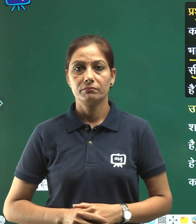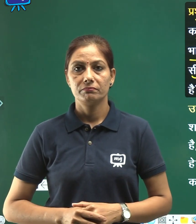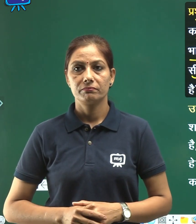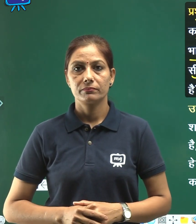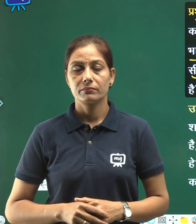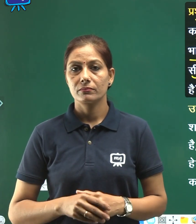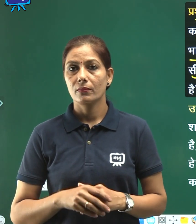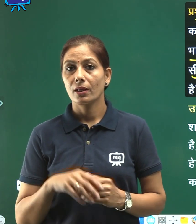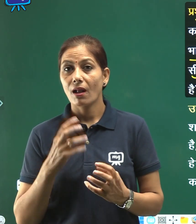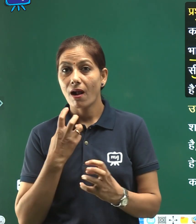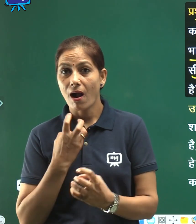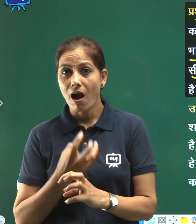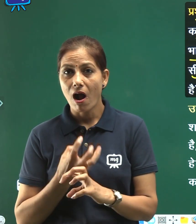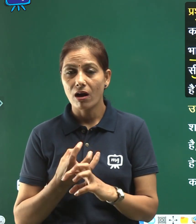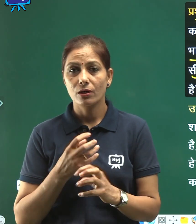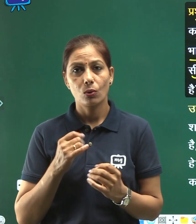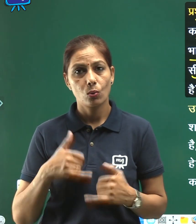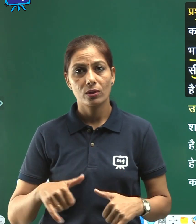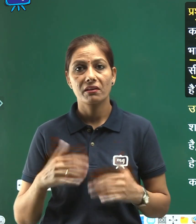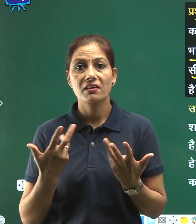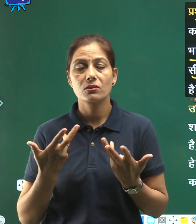टेढ़ी कैसे हो जाती है?